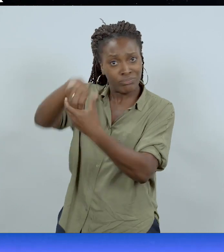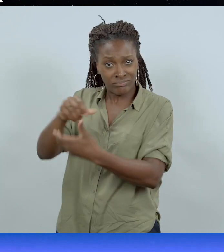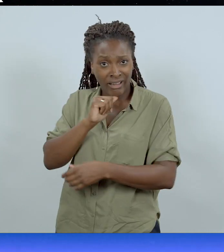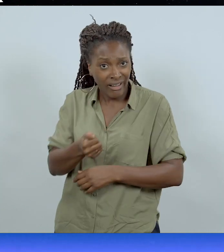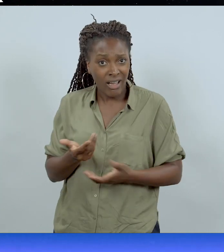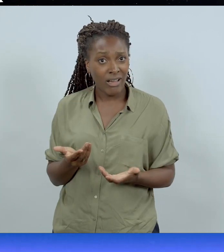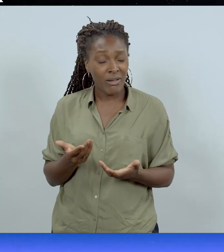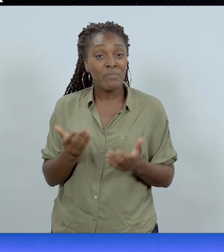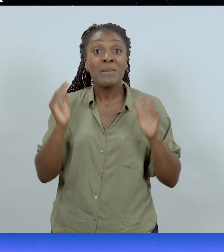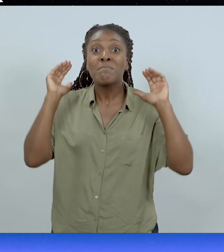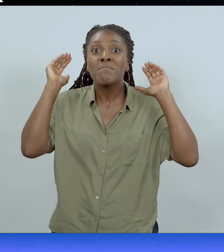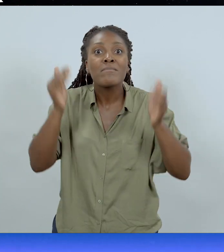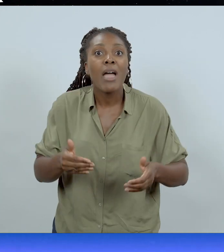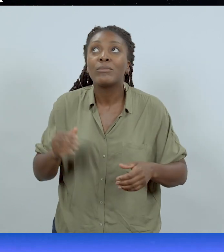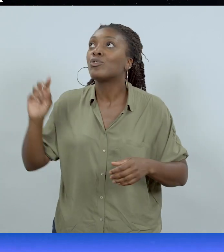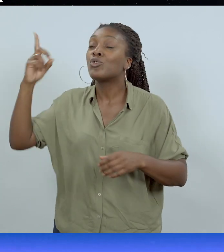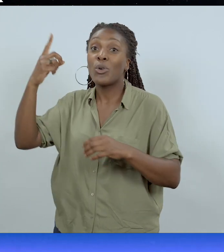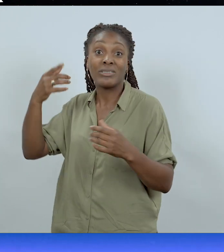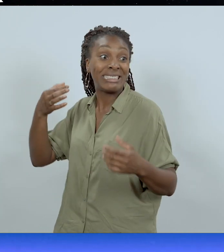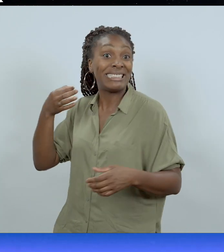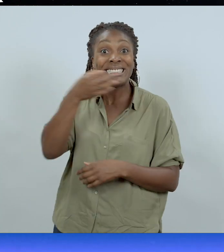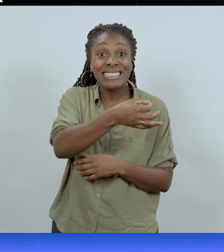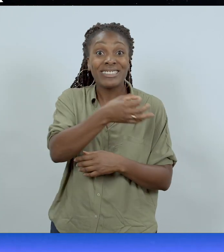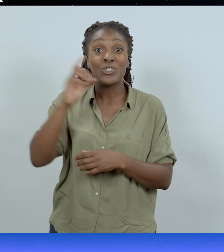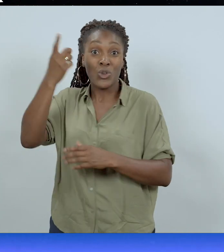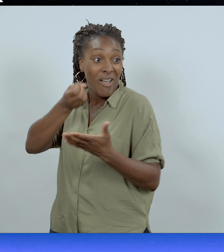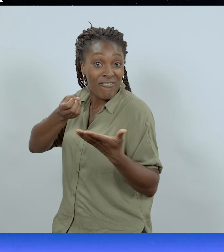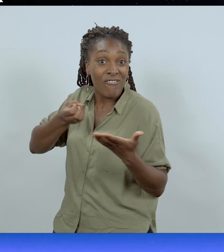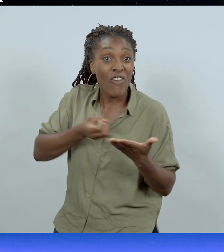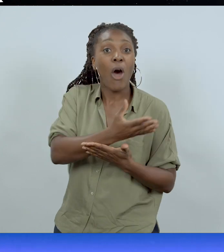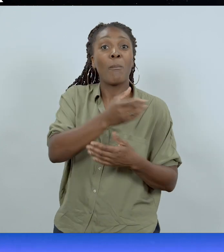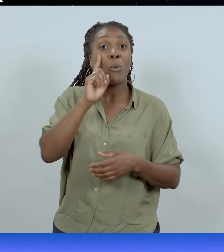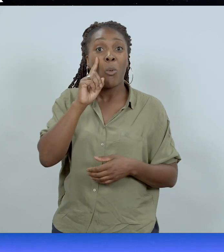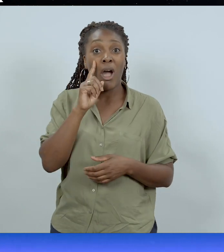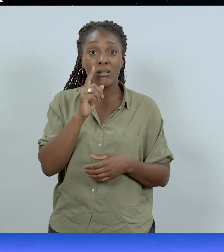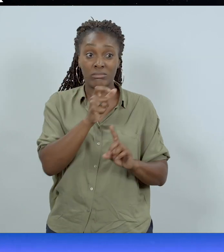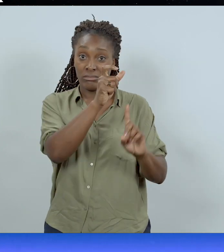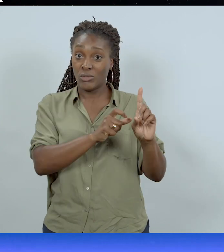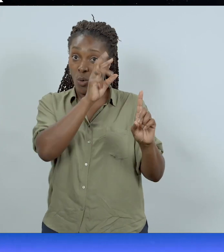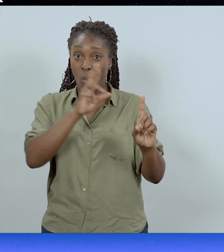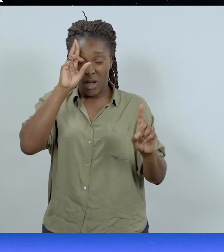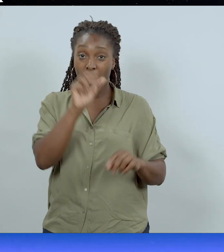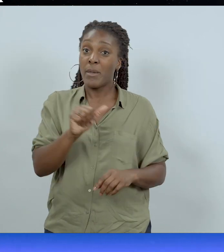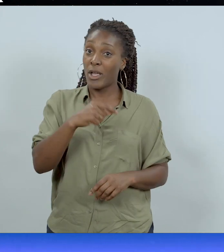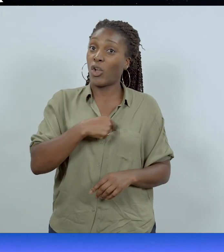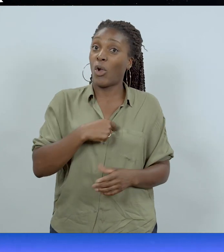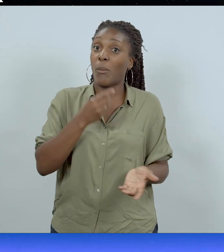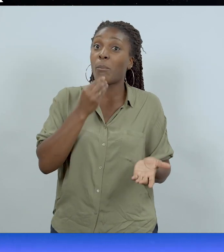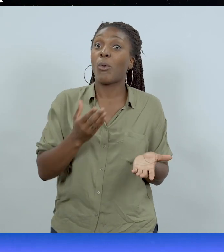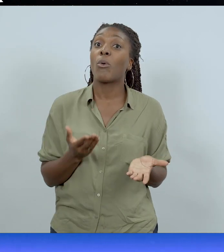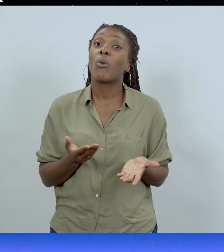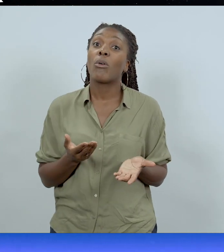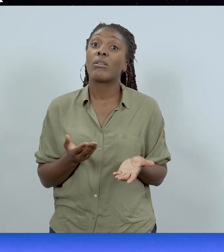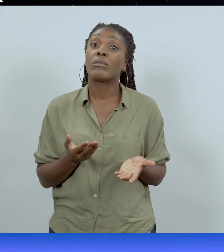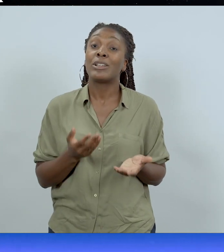pas partie de cette alliance. Mais Dieu va se révéler quand même à Abimelech parce qu'il a un cœur intègre. Et c'est le deuxième